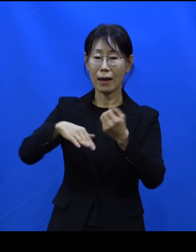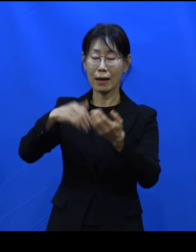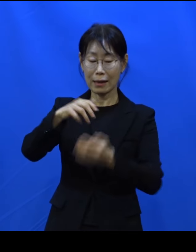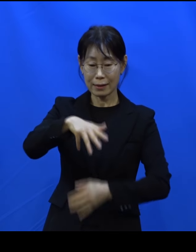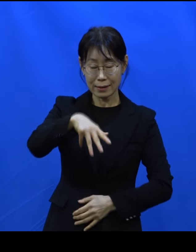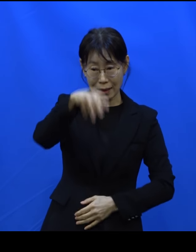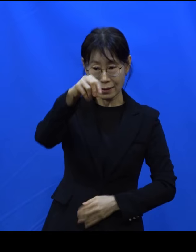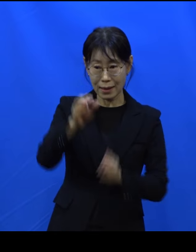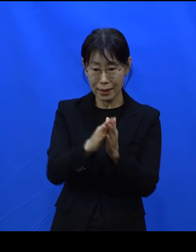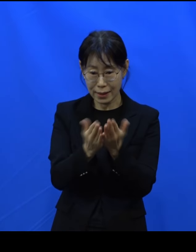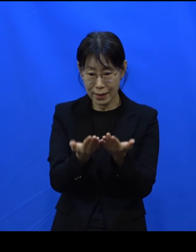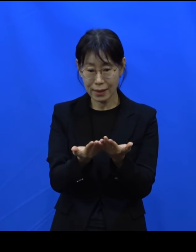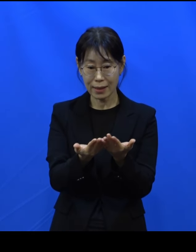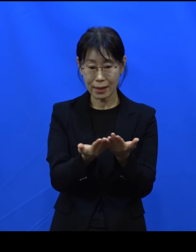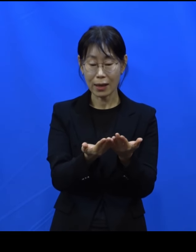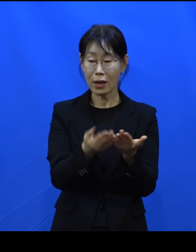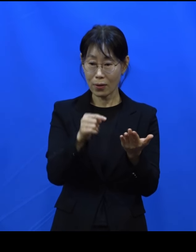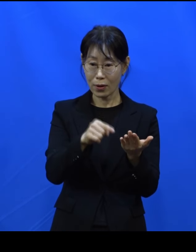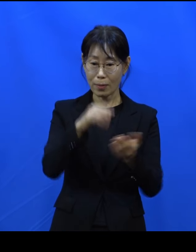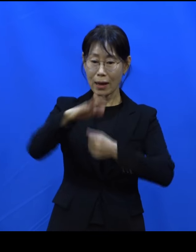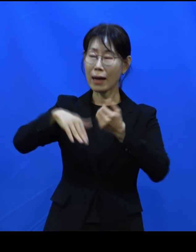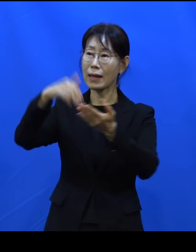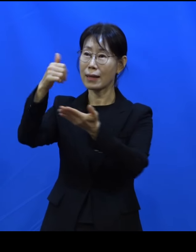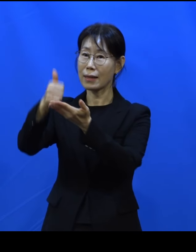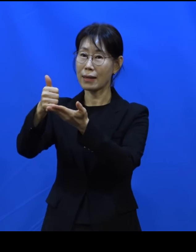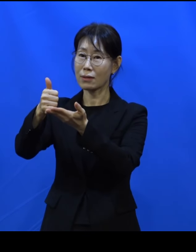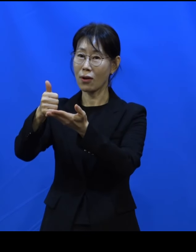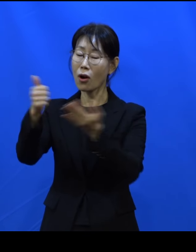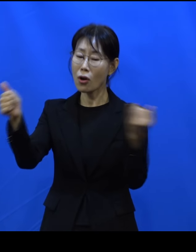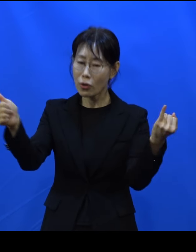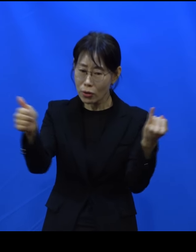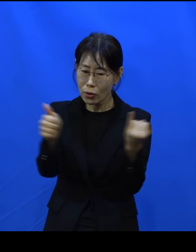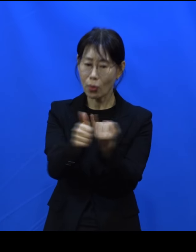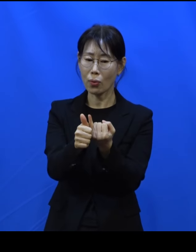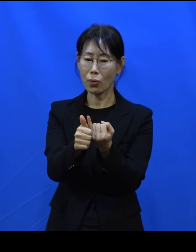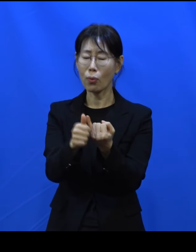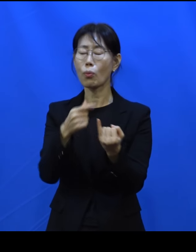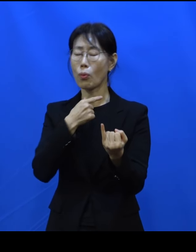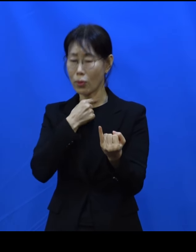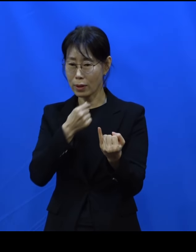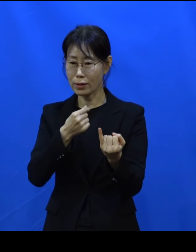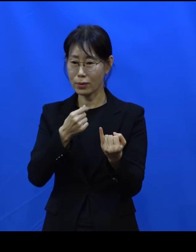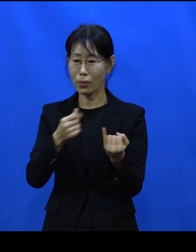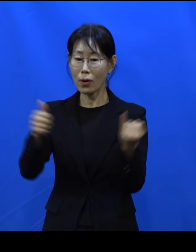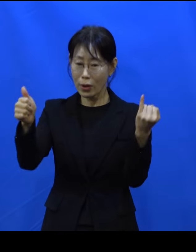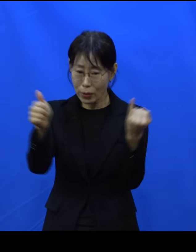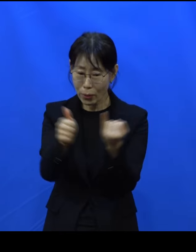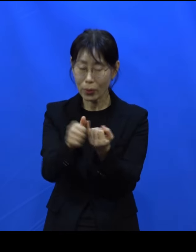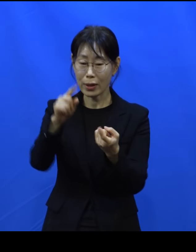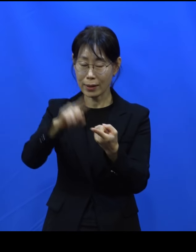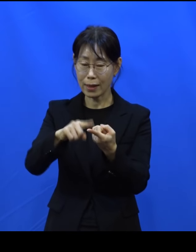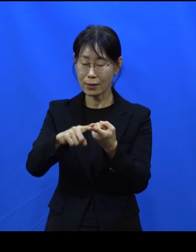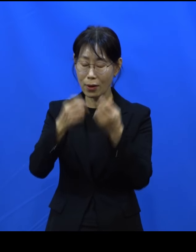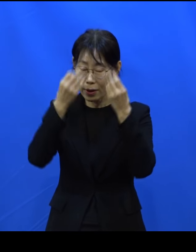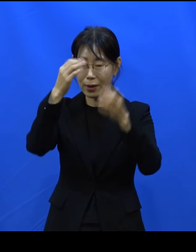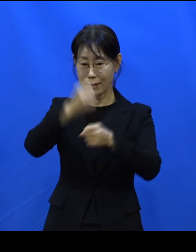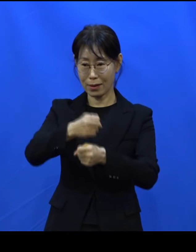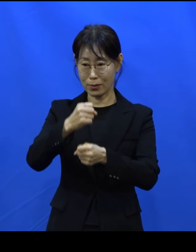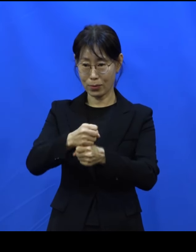창세기에서부터 하나님으로부터 비롯된 거라는 거예요. 우리가 만든 게 아니고 그 교회와 가정이 하나님의 창작물이지